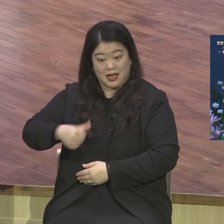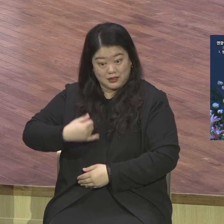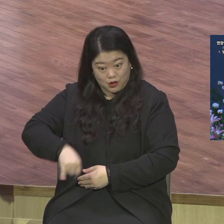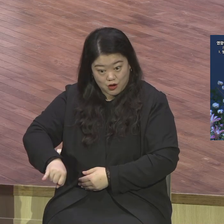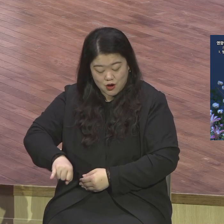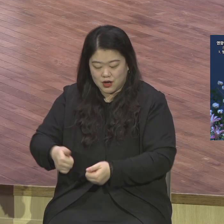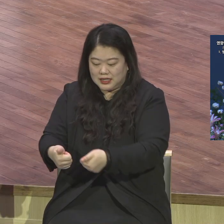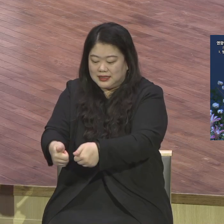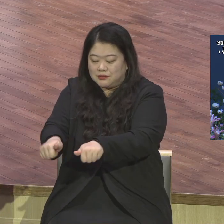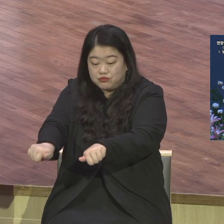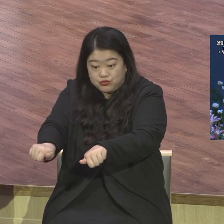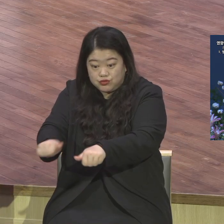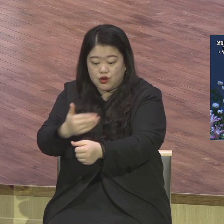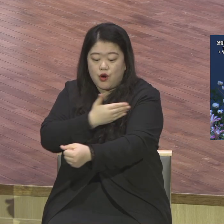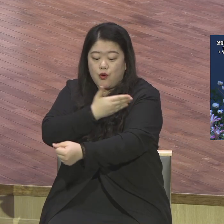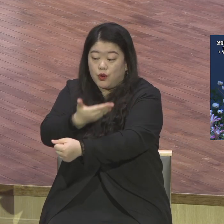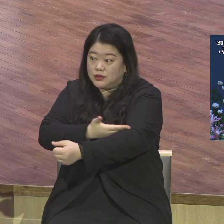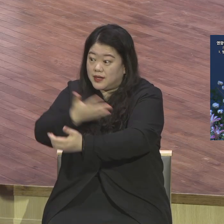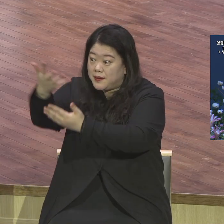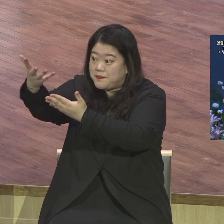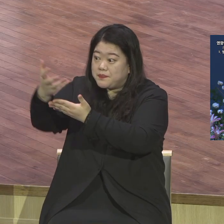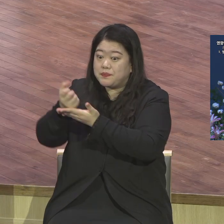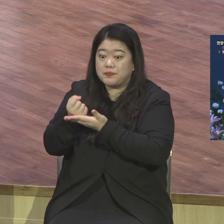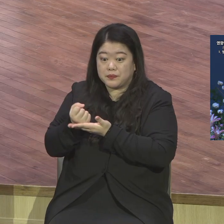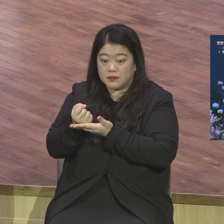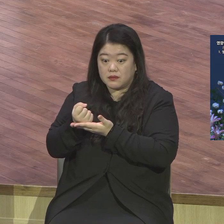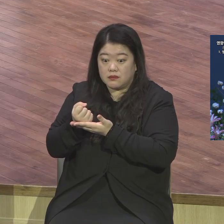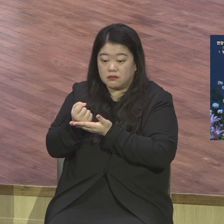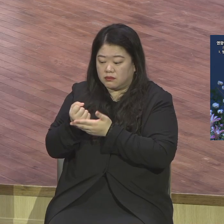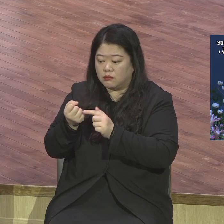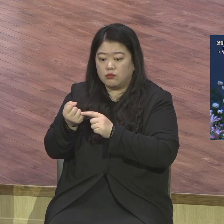우리 자신만을 위한 것이 결코 아니다라는 것입니다.